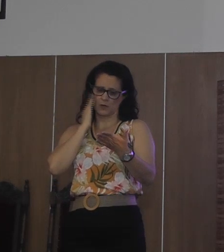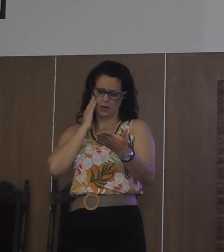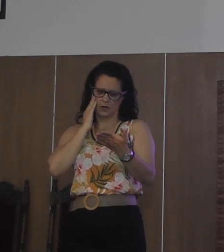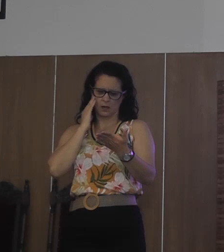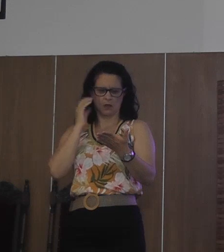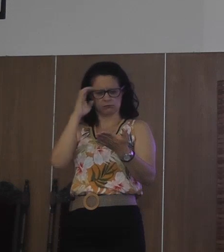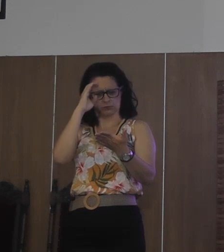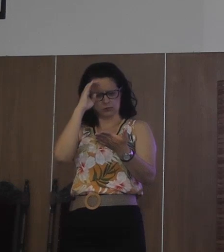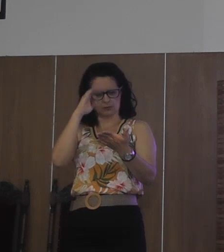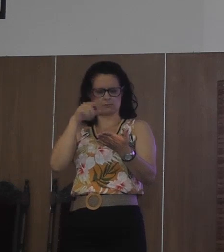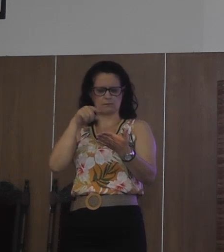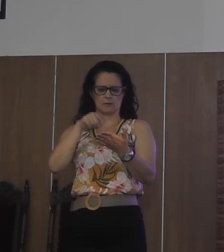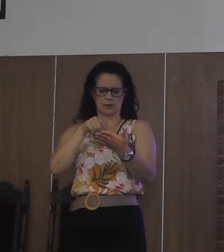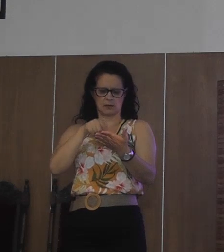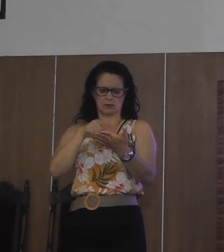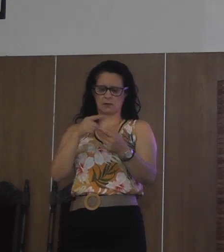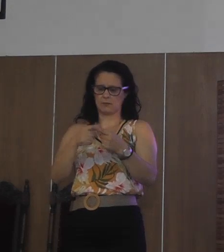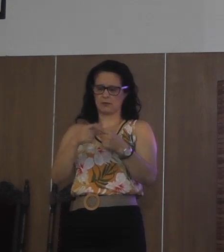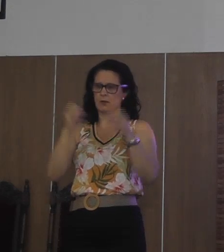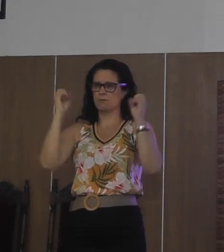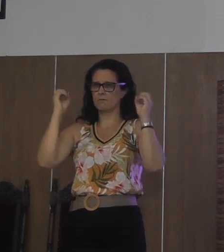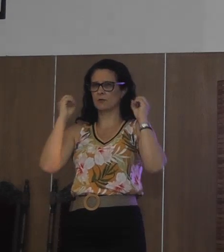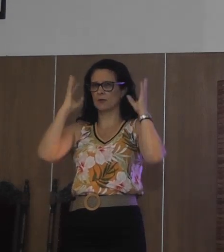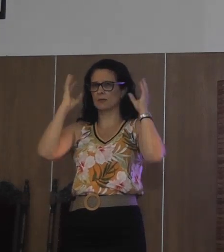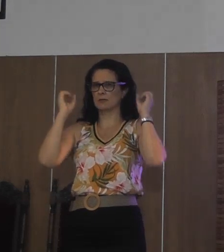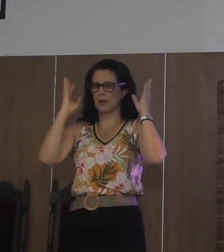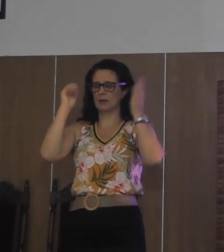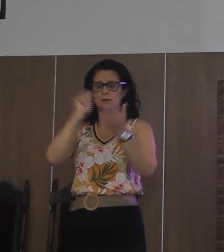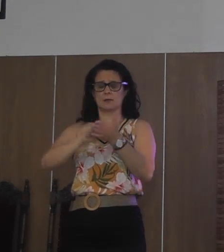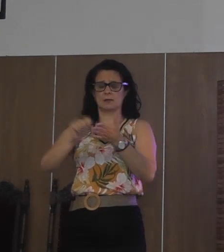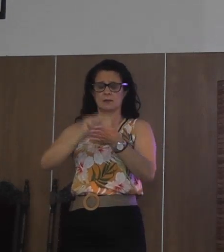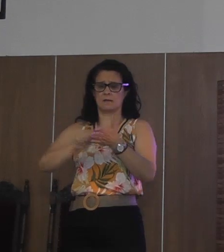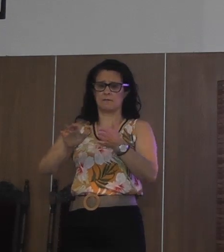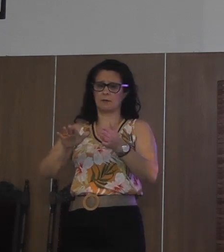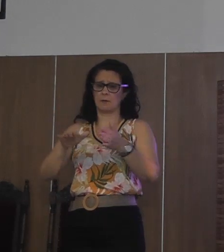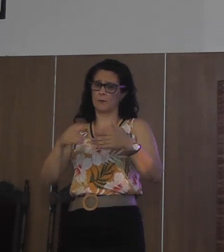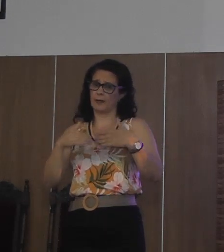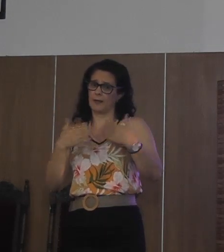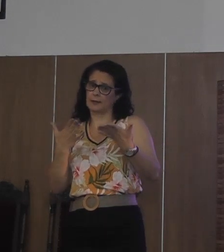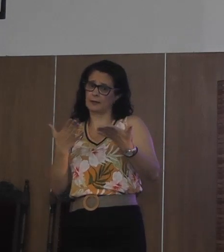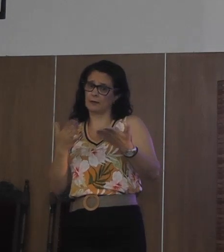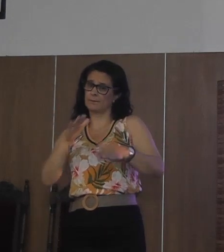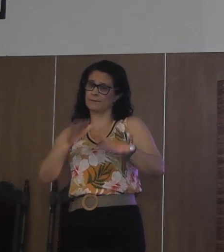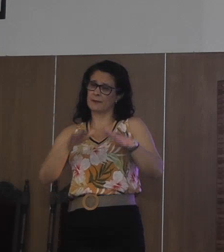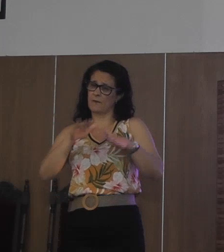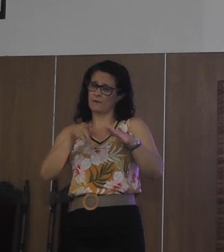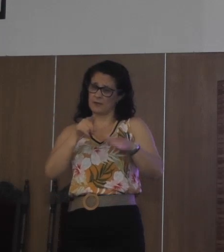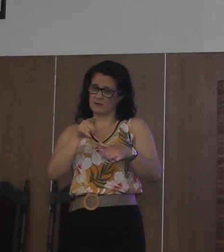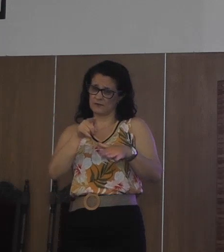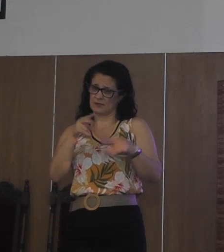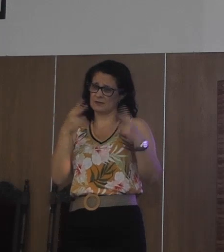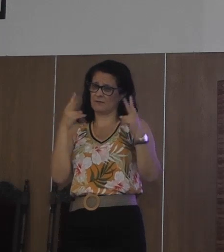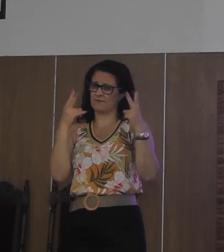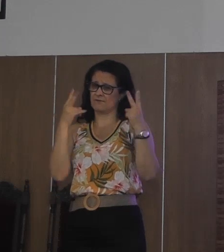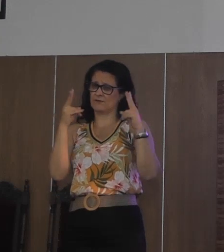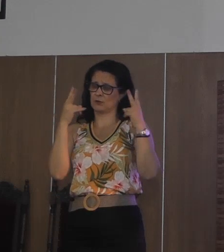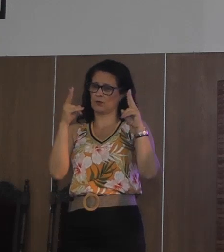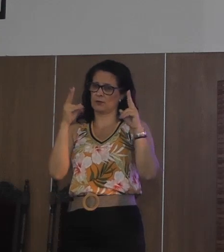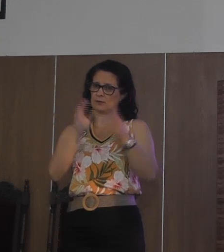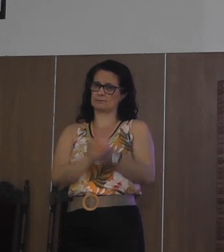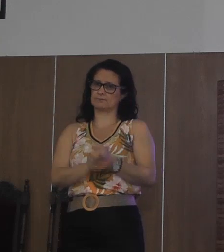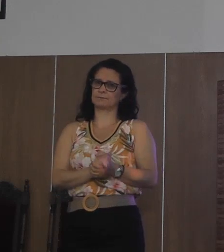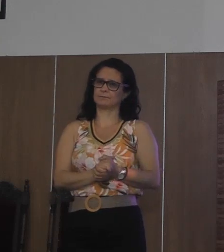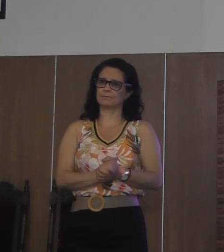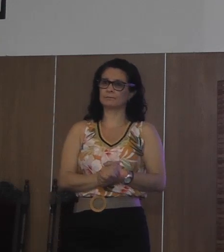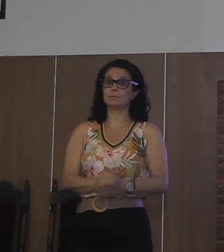aqui que Moisés escreveu, porque talvez você vai ter vitória. Irmão, palavra minha você pode contestar.